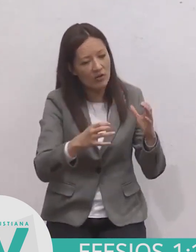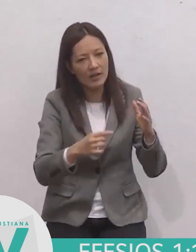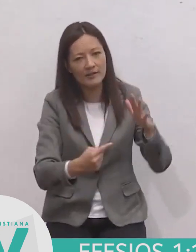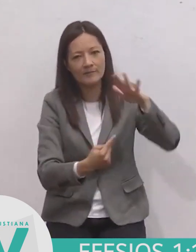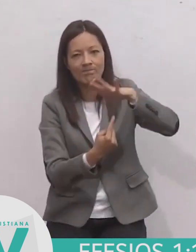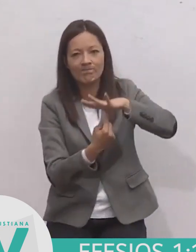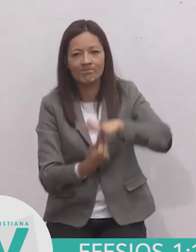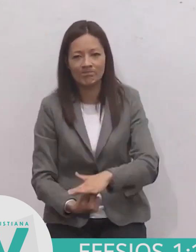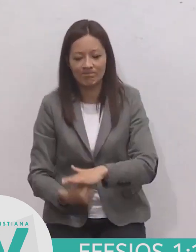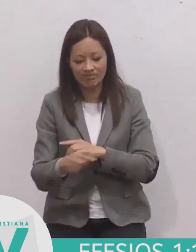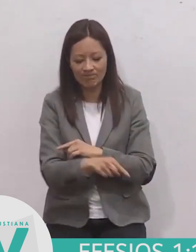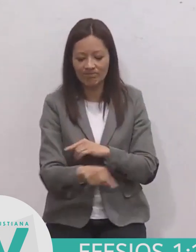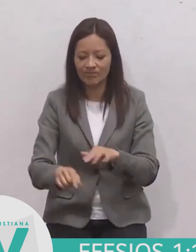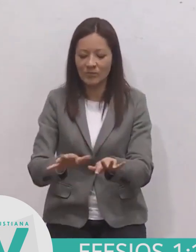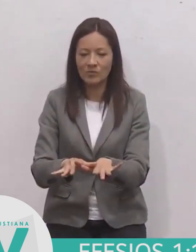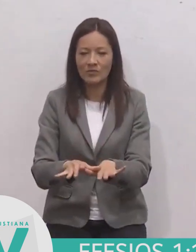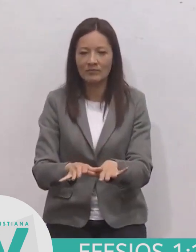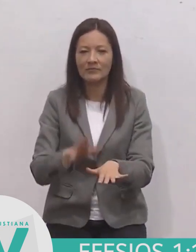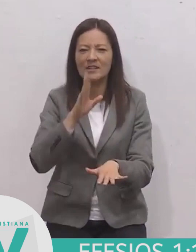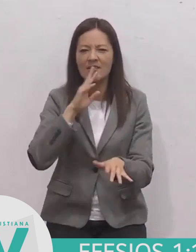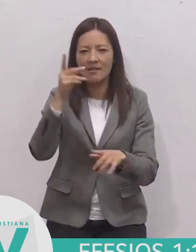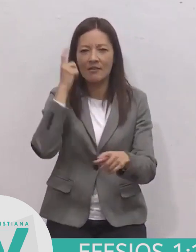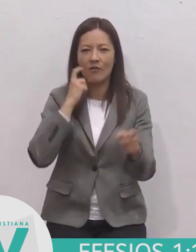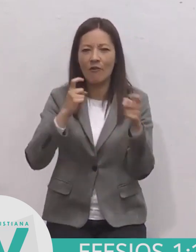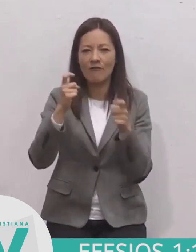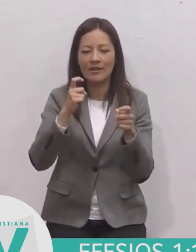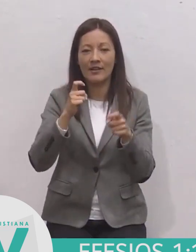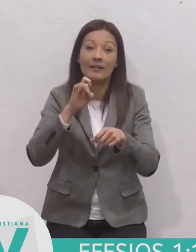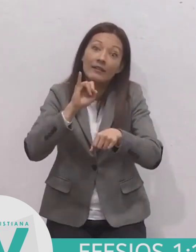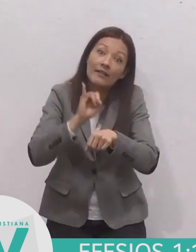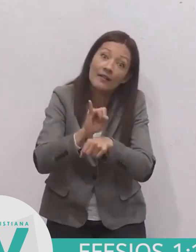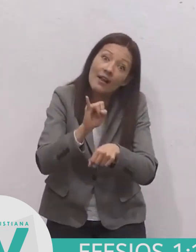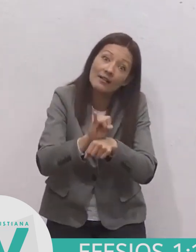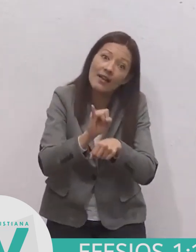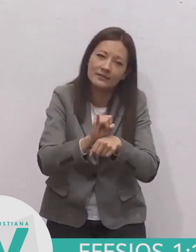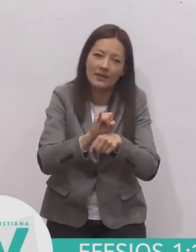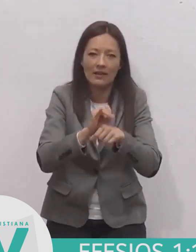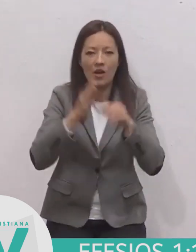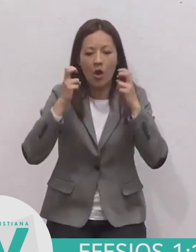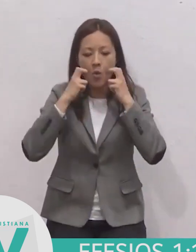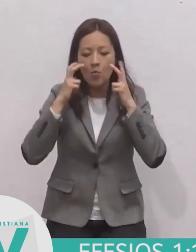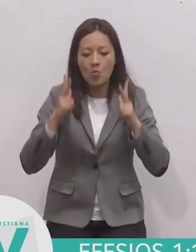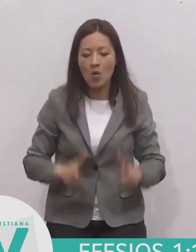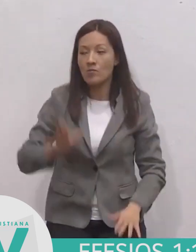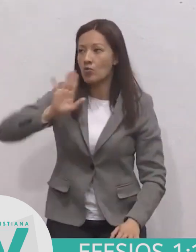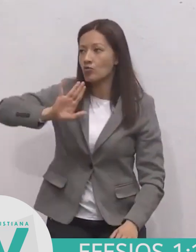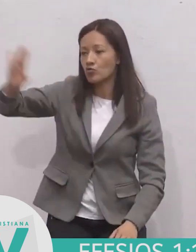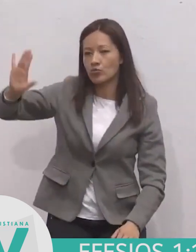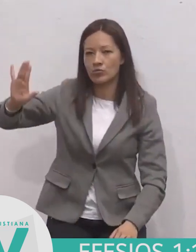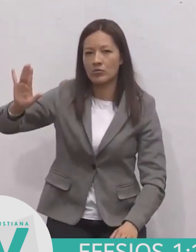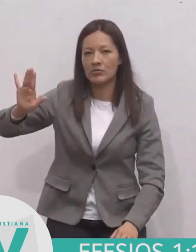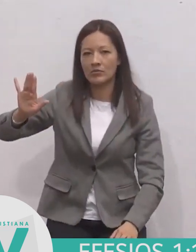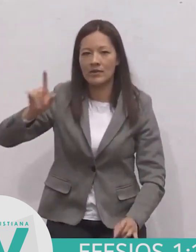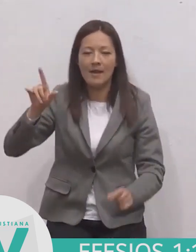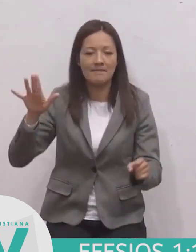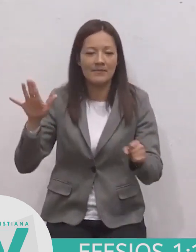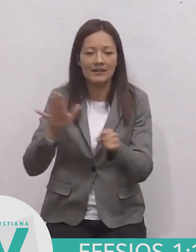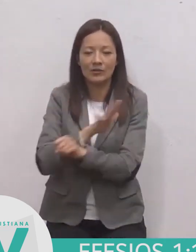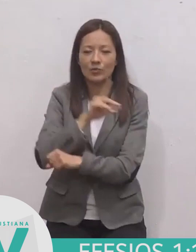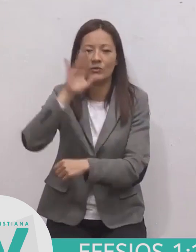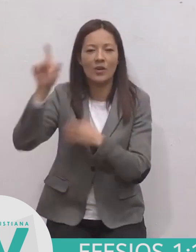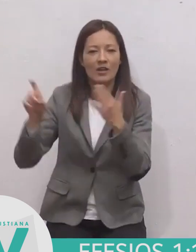por cabeza sobre todas las cosas. ¿A quién? A la iglesia, la cual es su cuerpo, la plenitud de aquel que lo llena